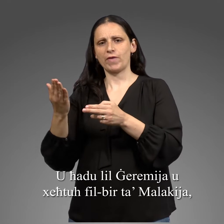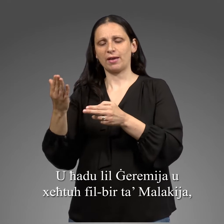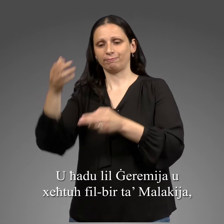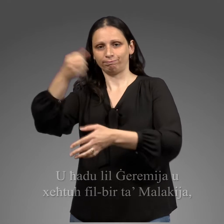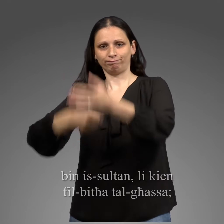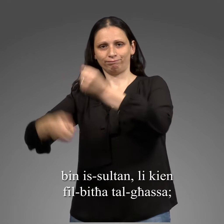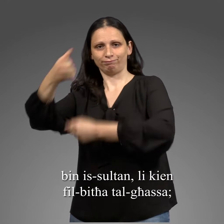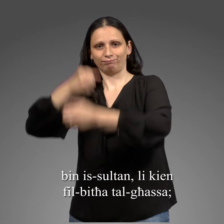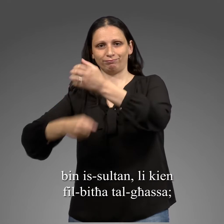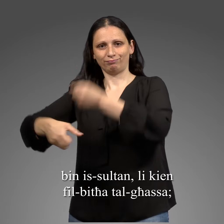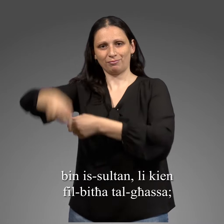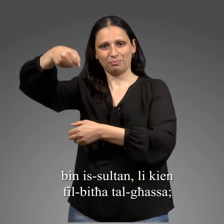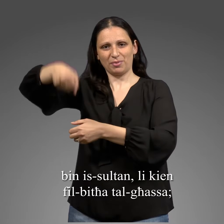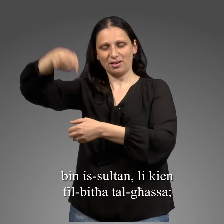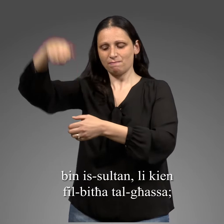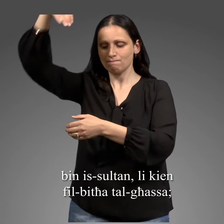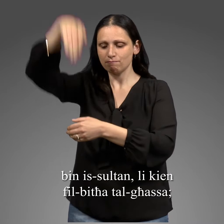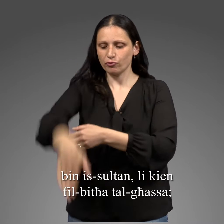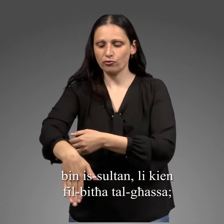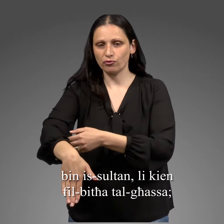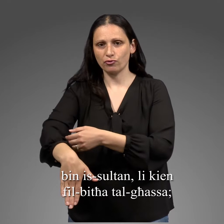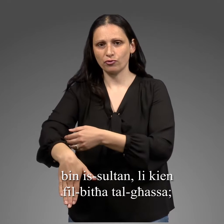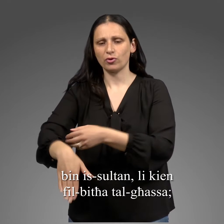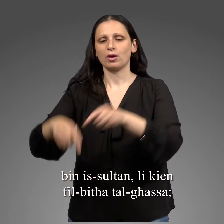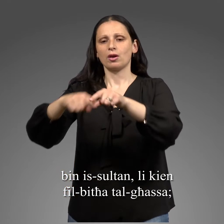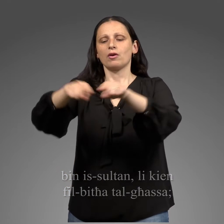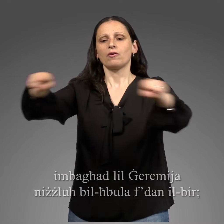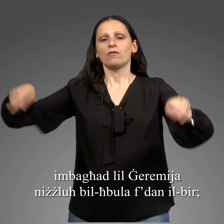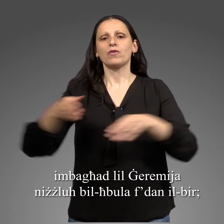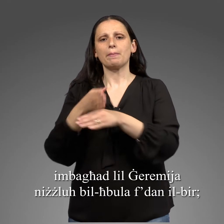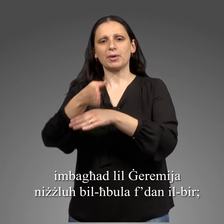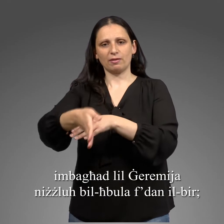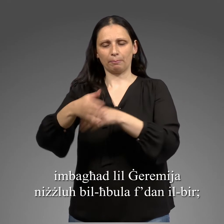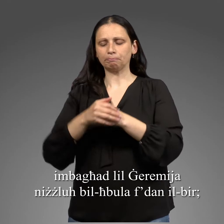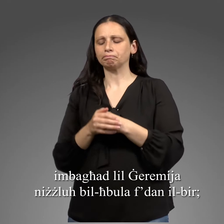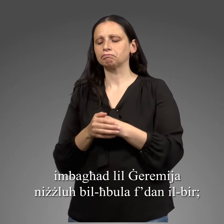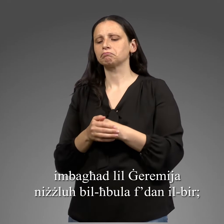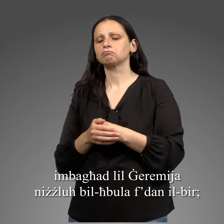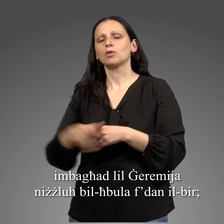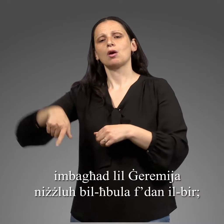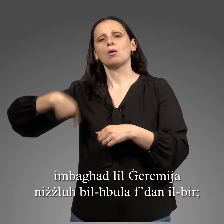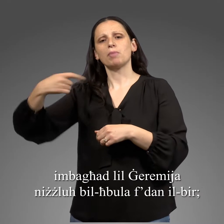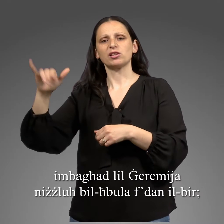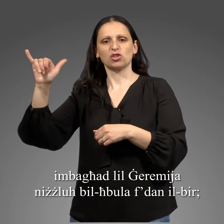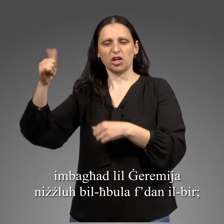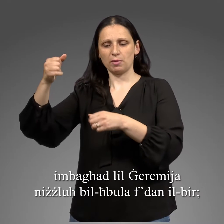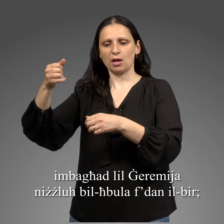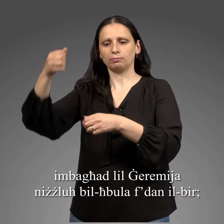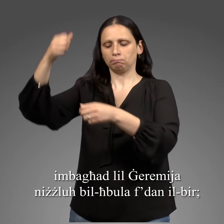malakija bin il-sultan li kim fill-bitħatalassa Imbatt l-ġeramija nizluħ bil-ħbulav dan il